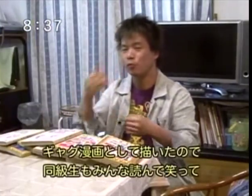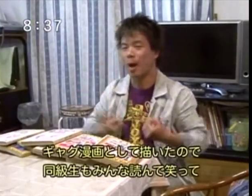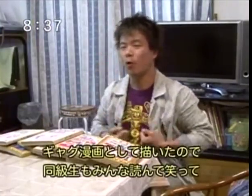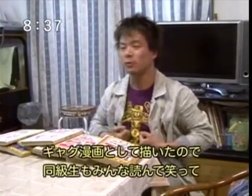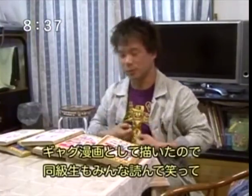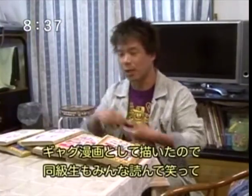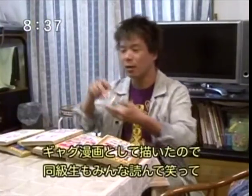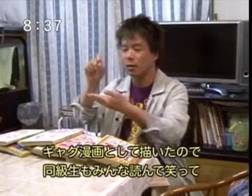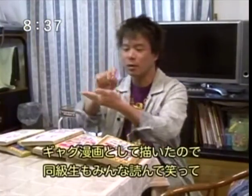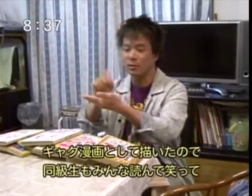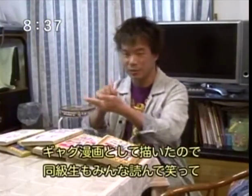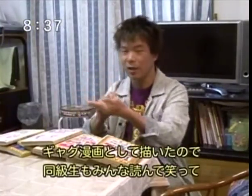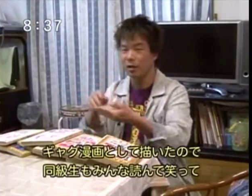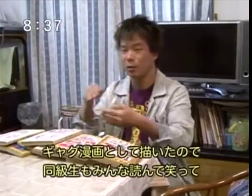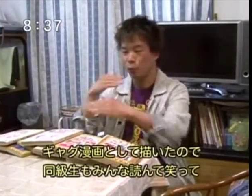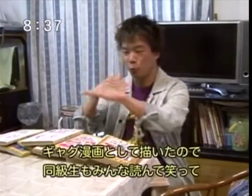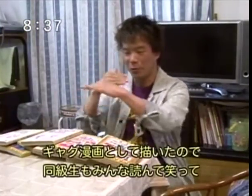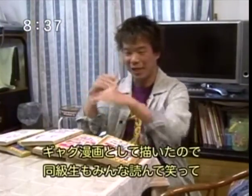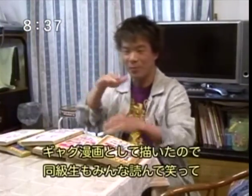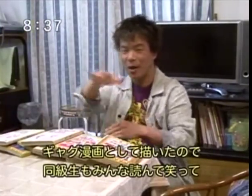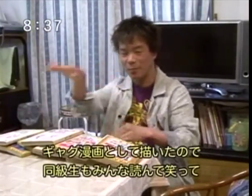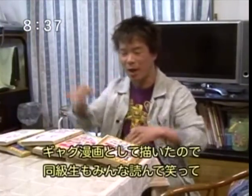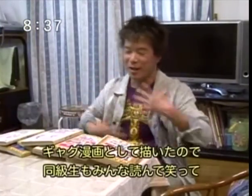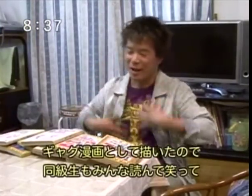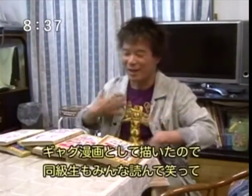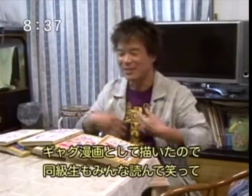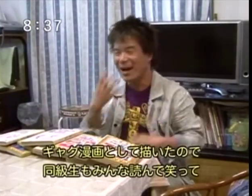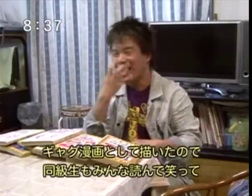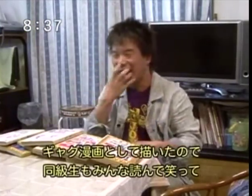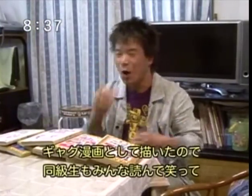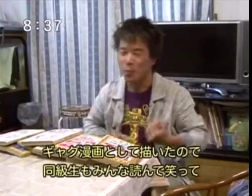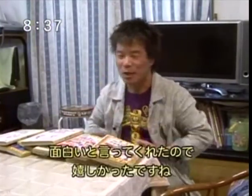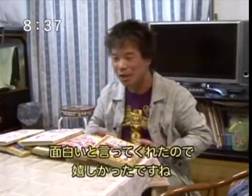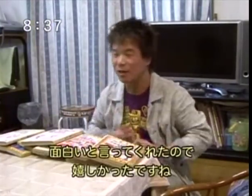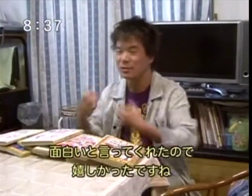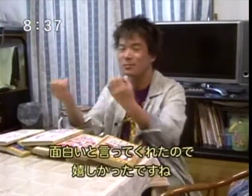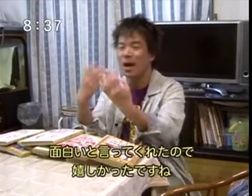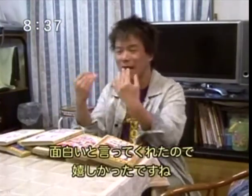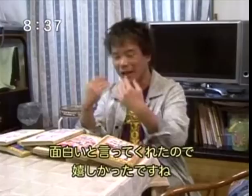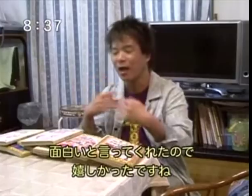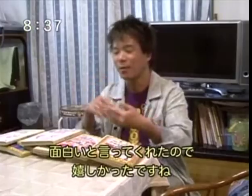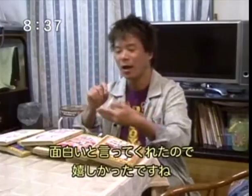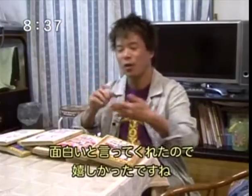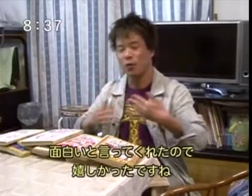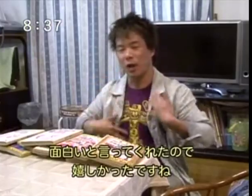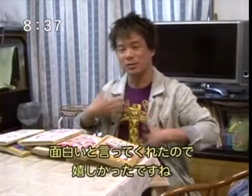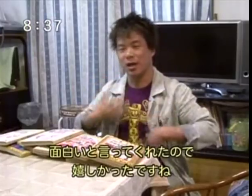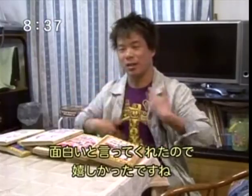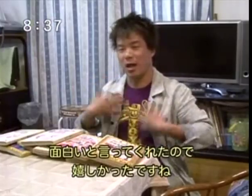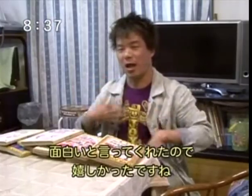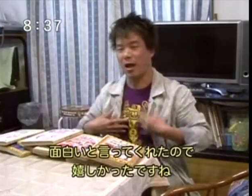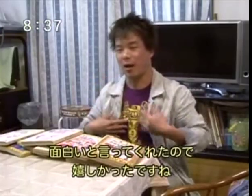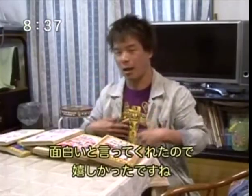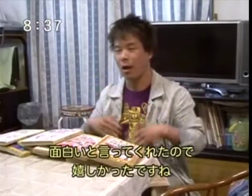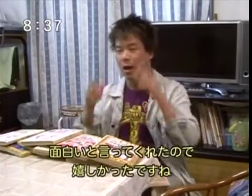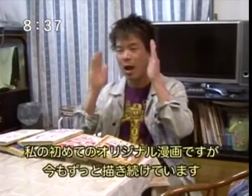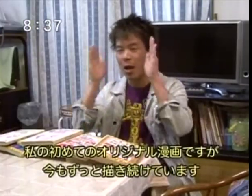ギャグ漫画として描いたので、同級生もみんな読んで笑って面白いと言ってくれたので嬉しかったですね。